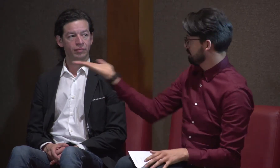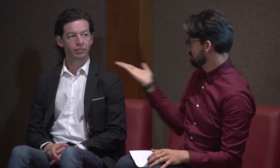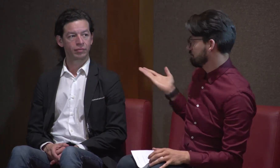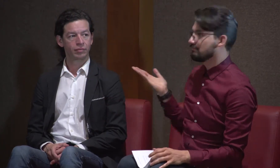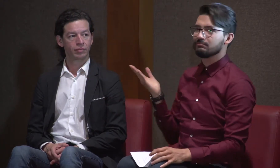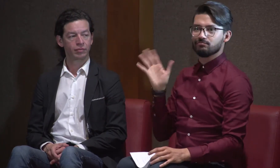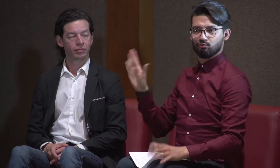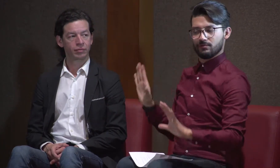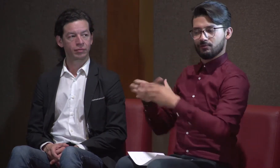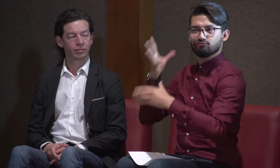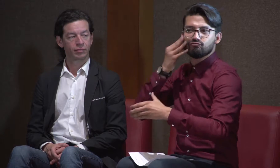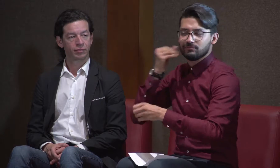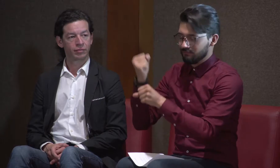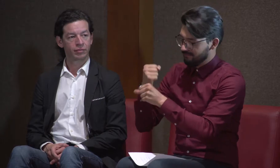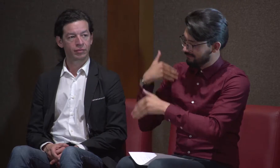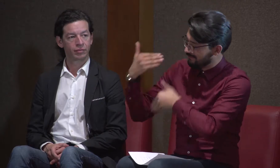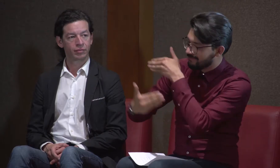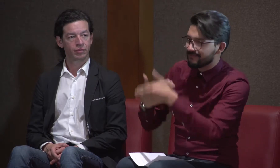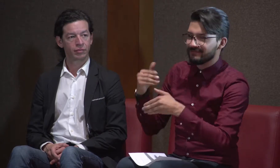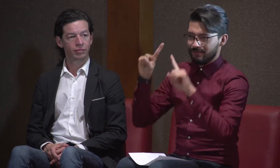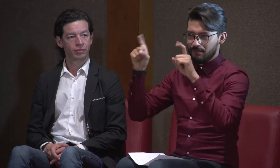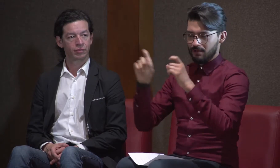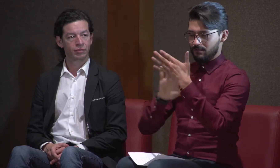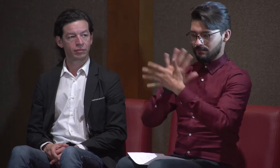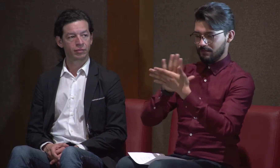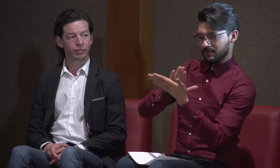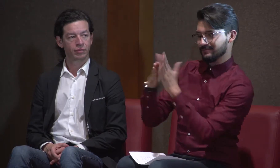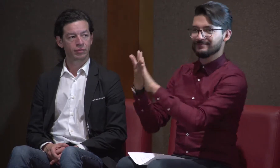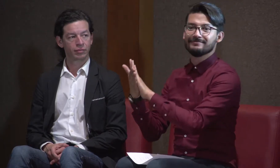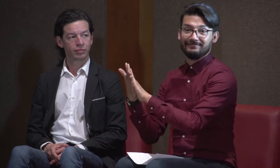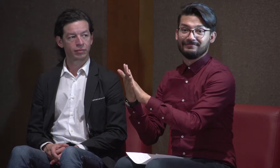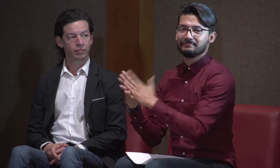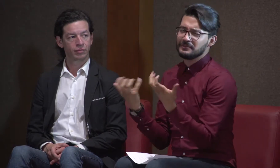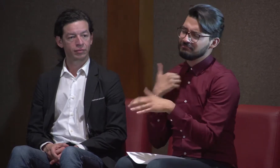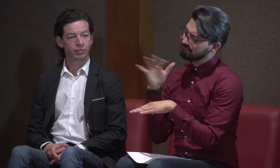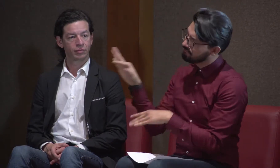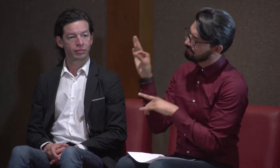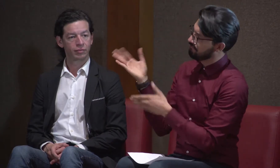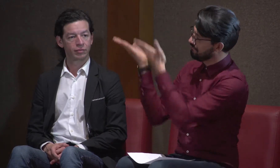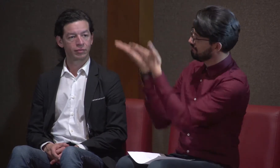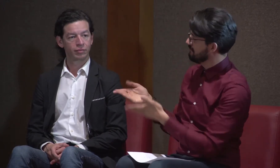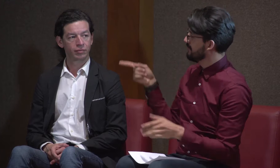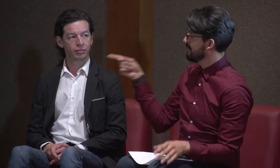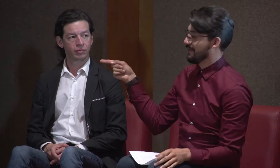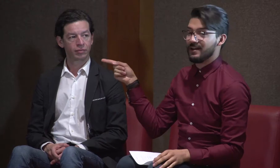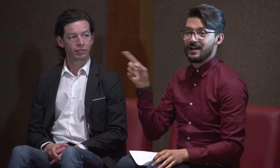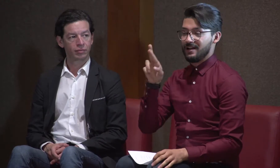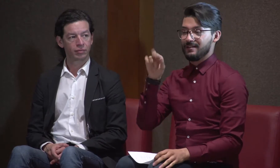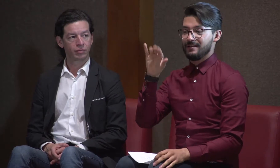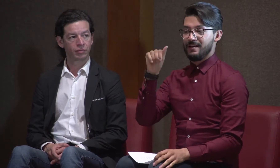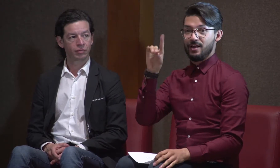Bueno, en este espacio vamos a socializar con este equipo de trabajo todo el trabajo que se realizó